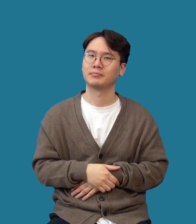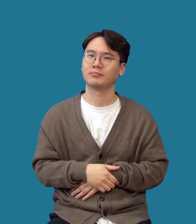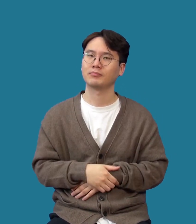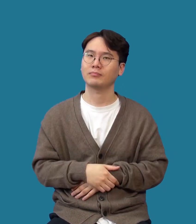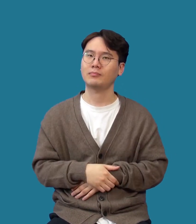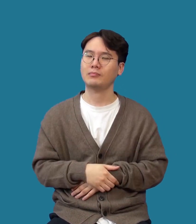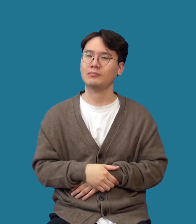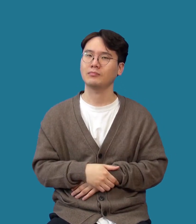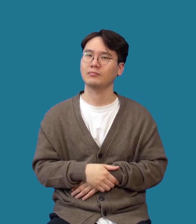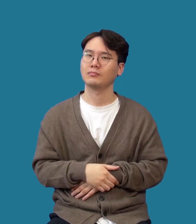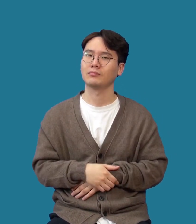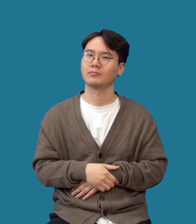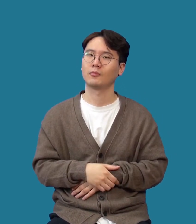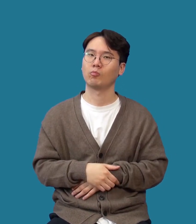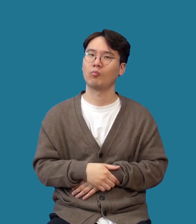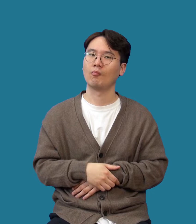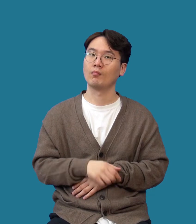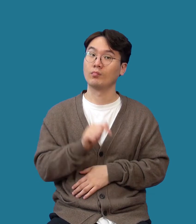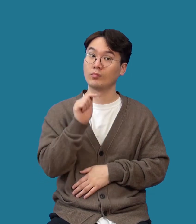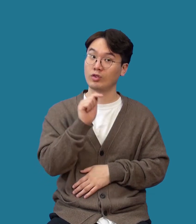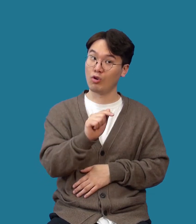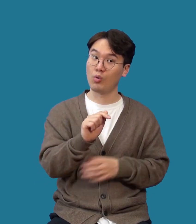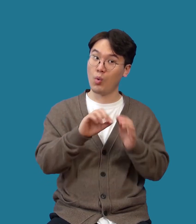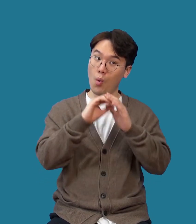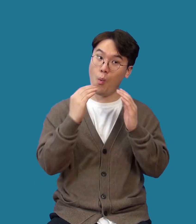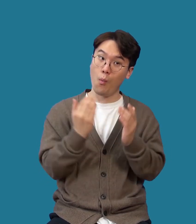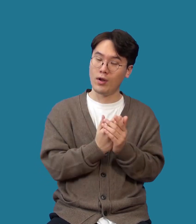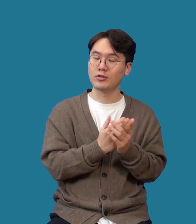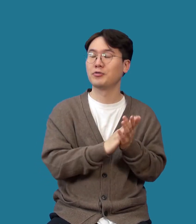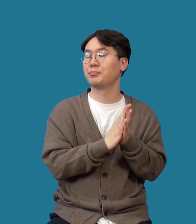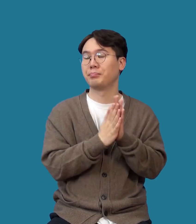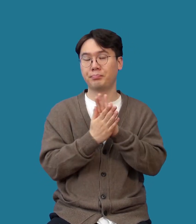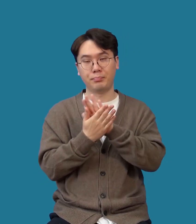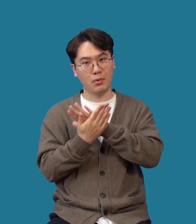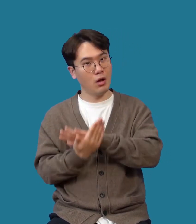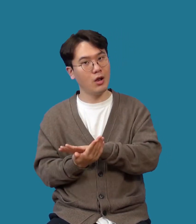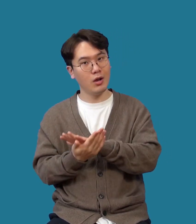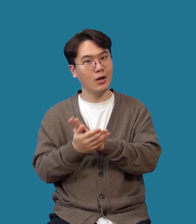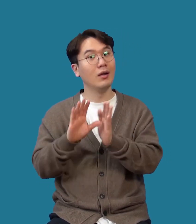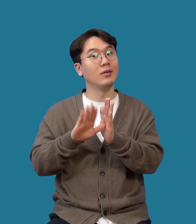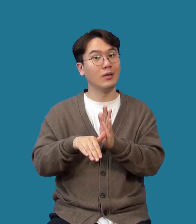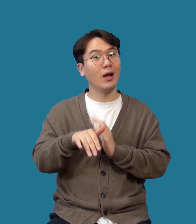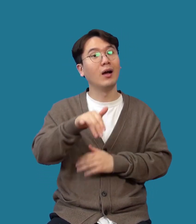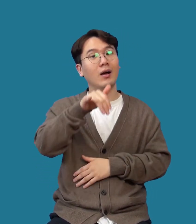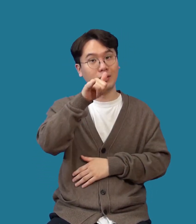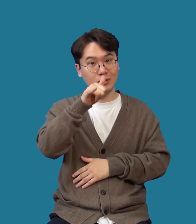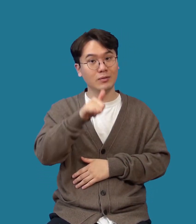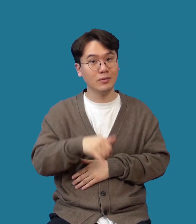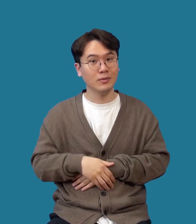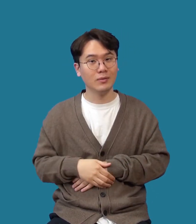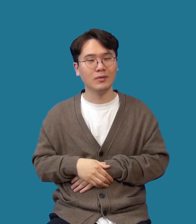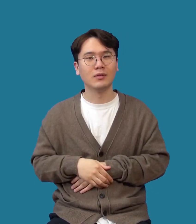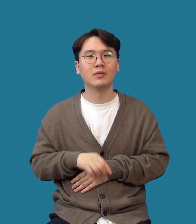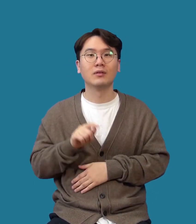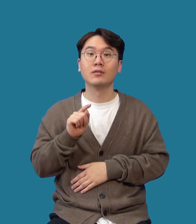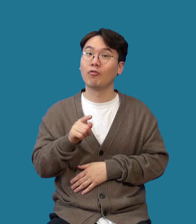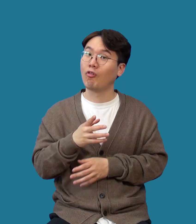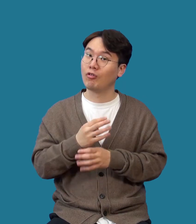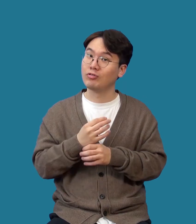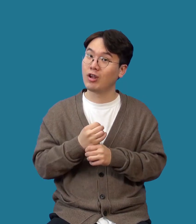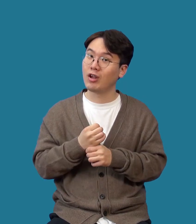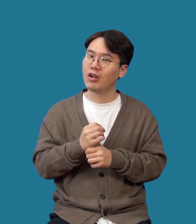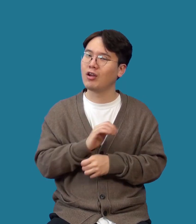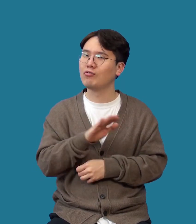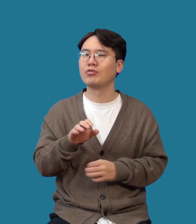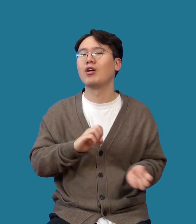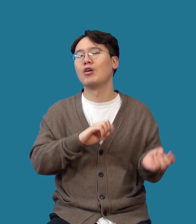그것마저 완전히 변화될 때가 오는데, 죄의 근성마저도 완전히 사라질 때가 오는데, 그것은 우리가